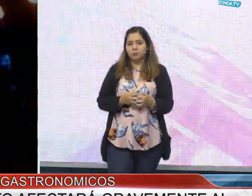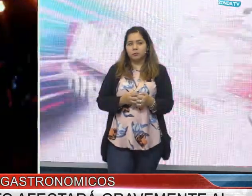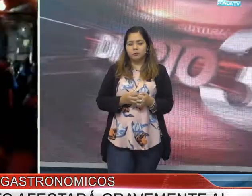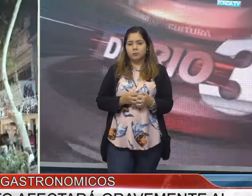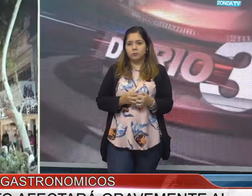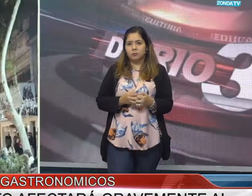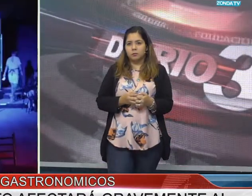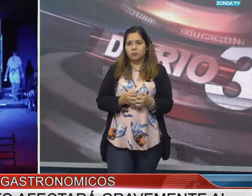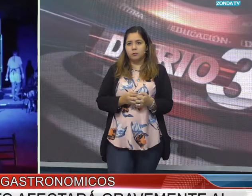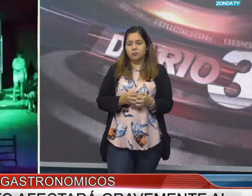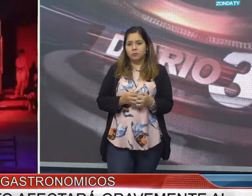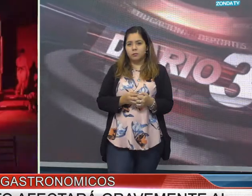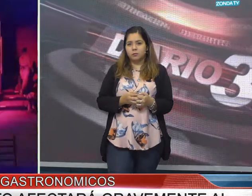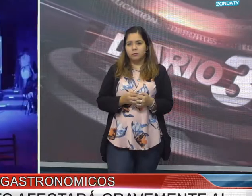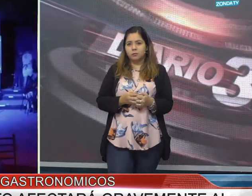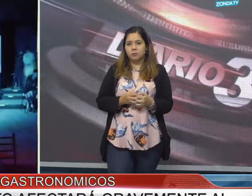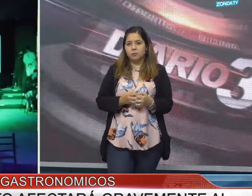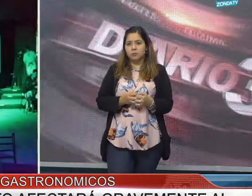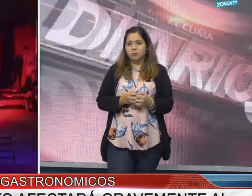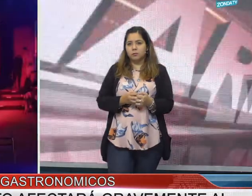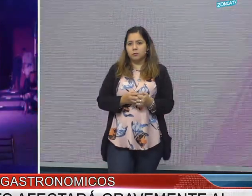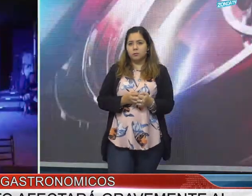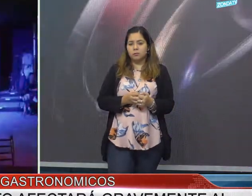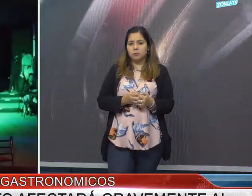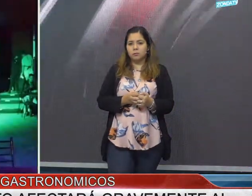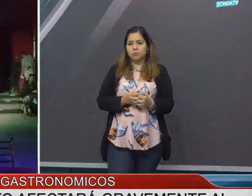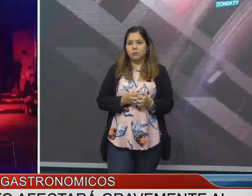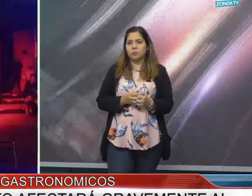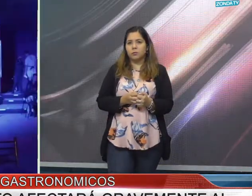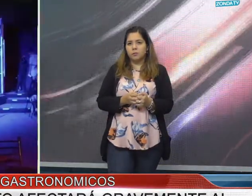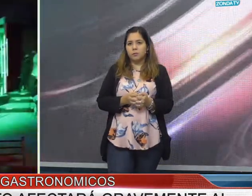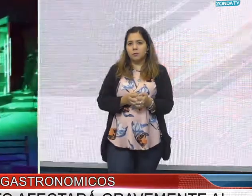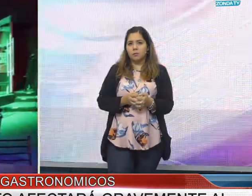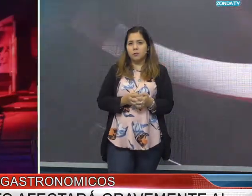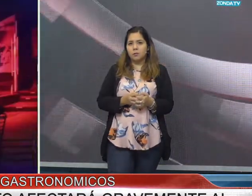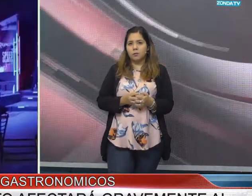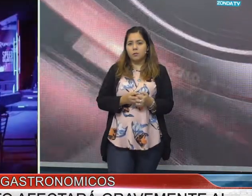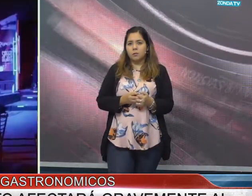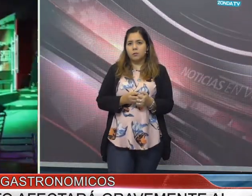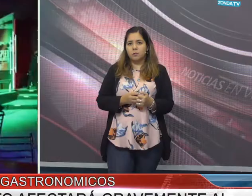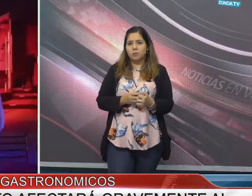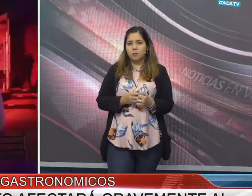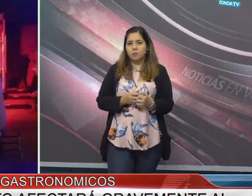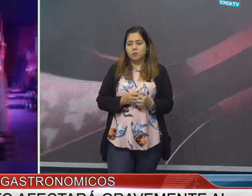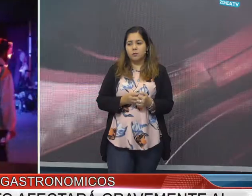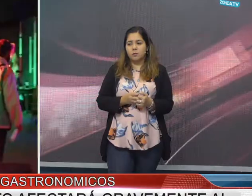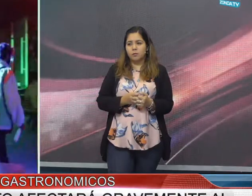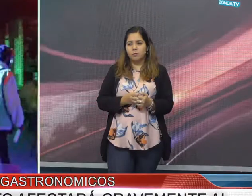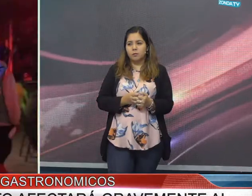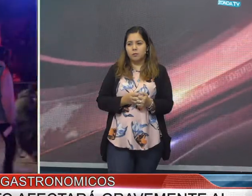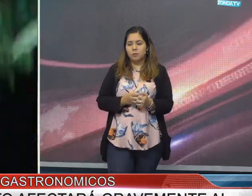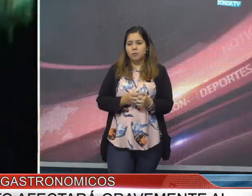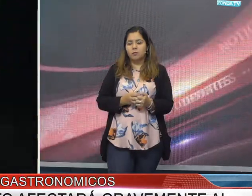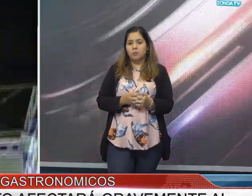son 9 días. No. Esto se va a estirar. El pico ahora más alto podemos tener los fines de